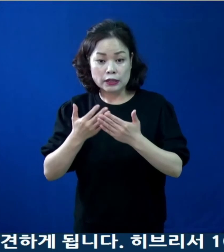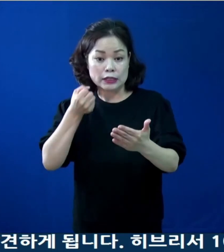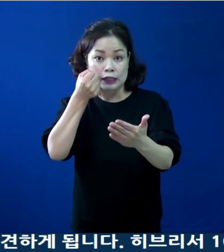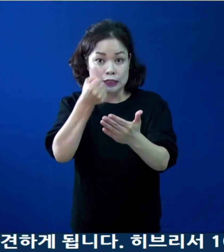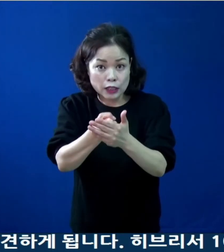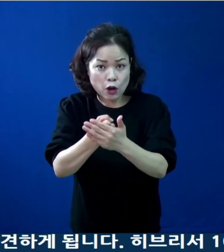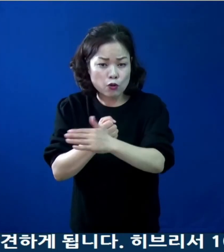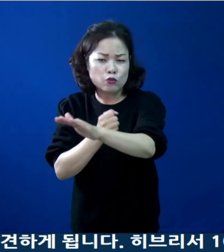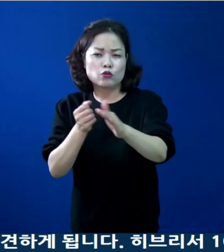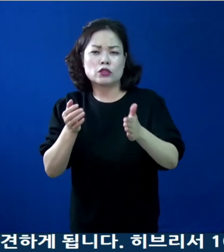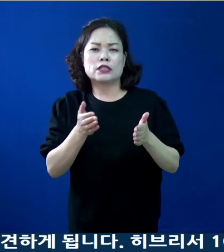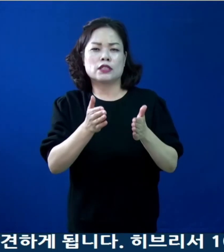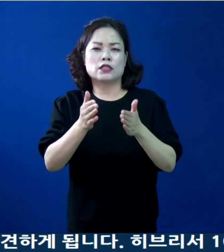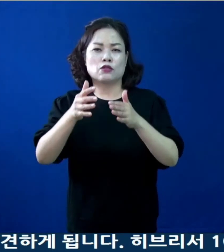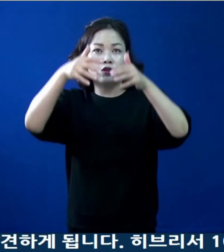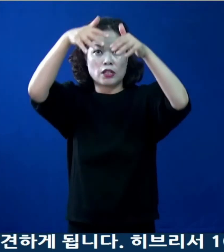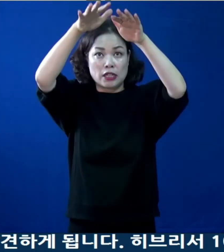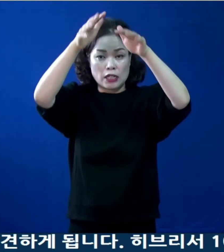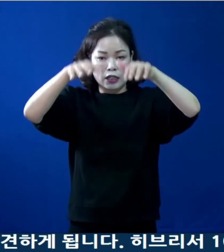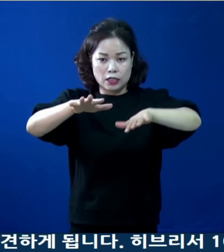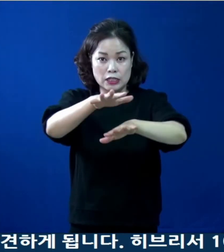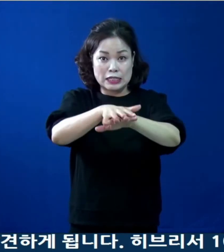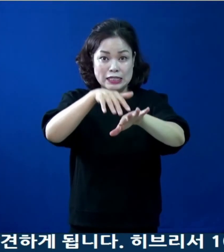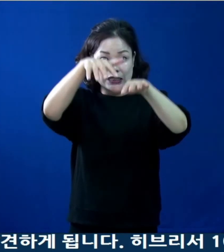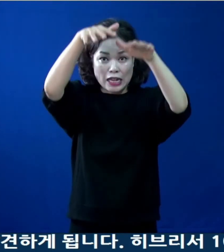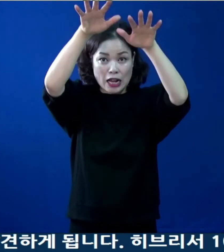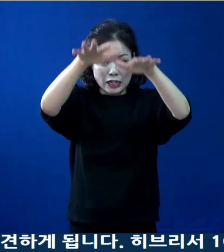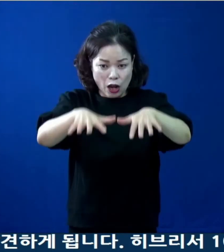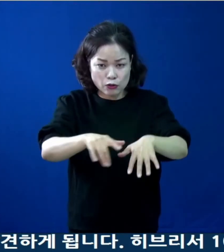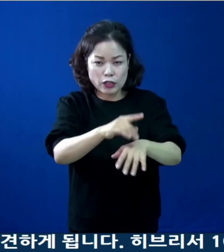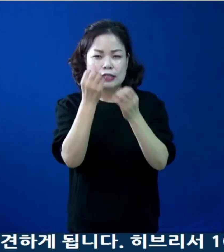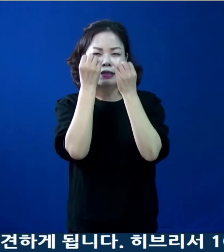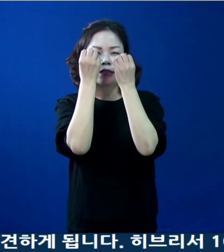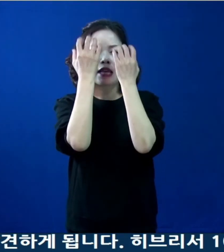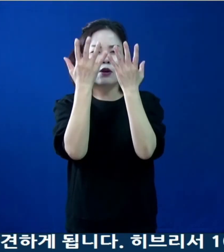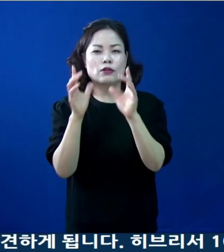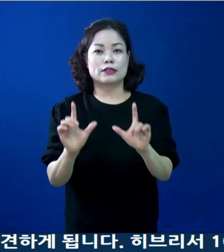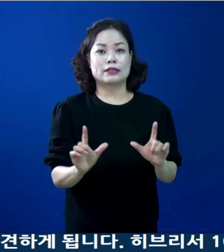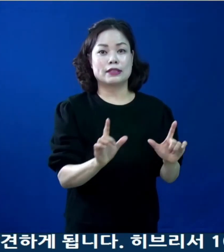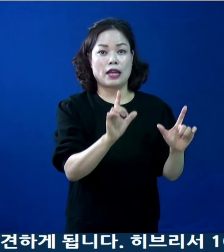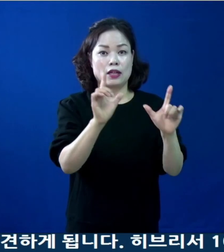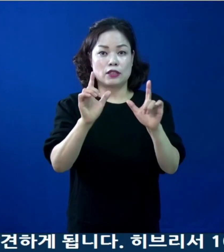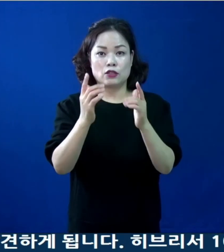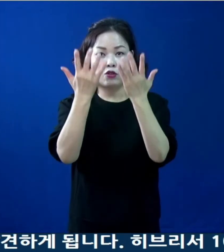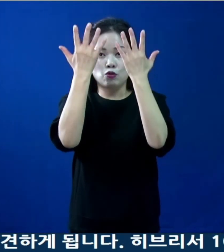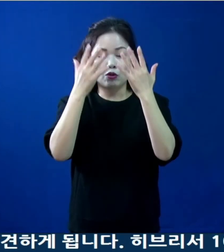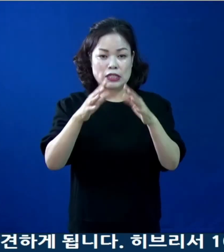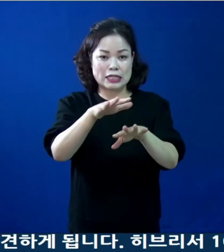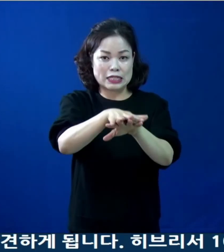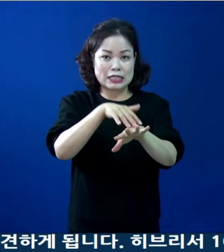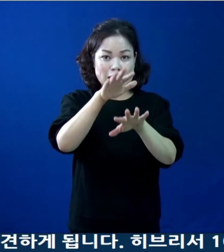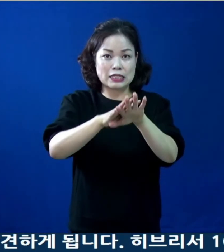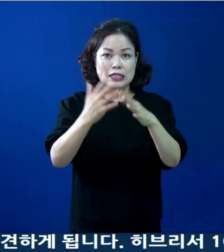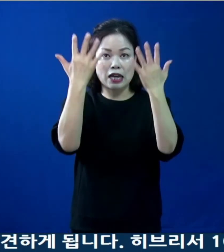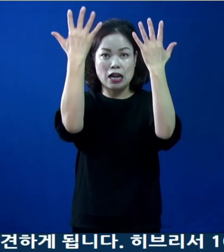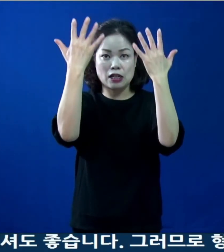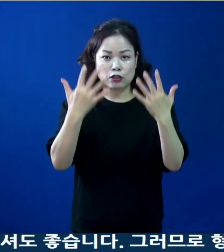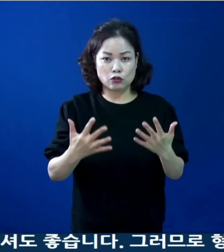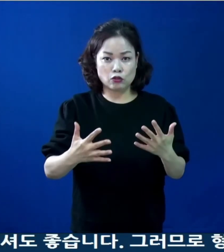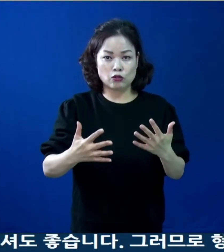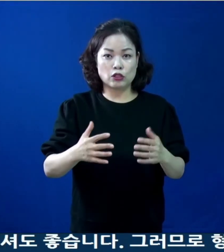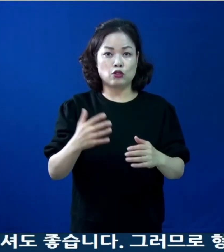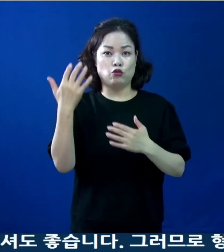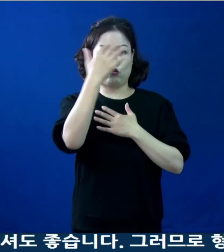길은 우리를 위하여 휘장 가운데로 열어놓으신 새로운 살 길이요 휘장은 곧 그의